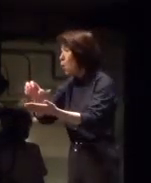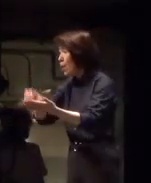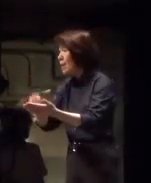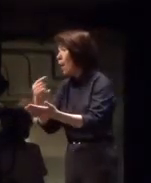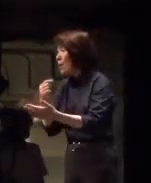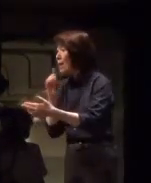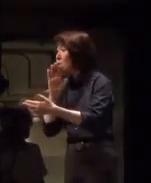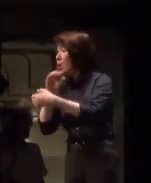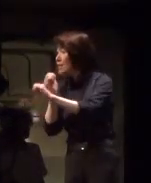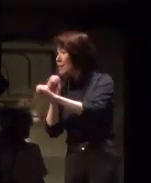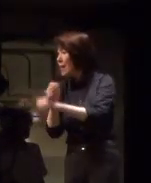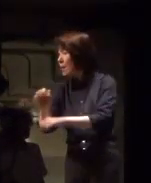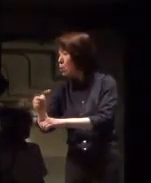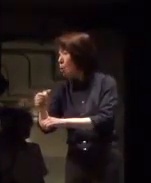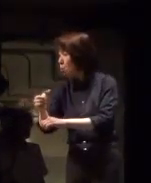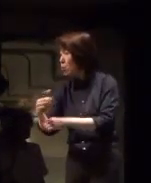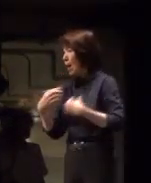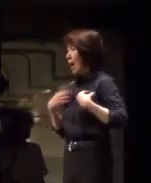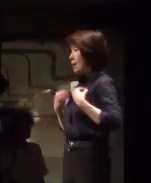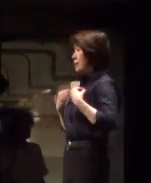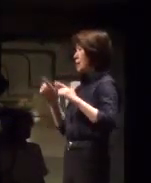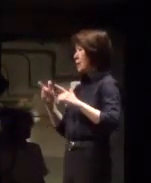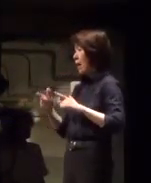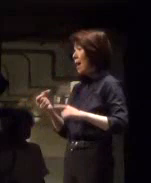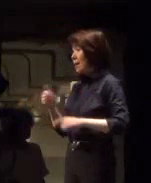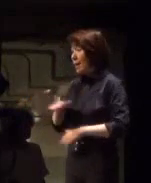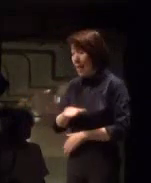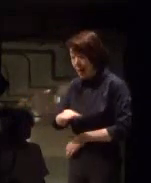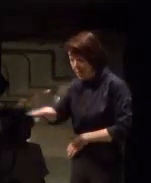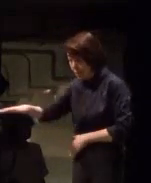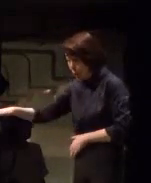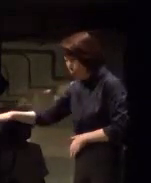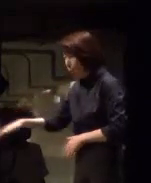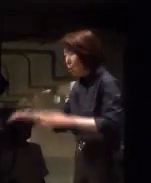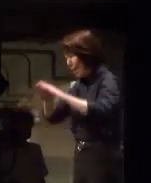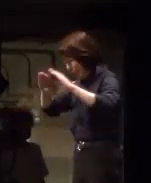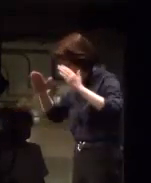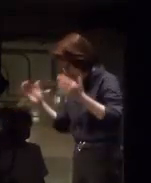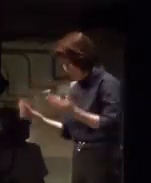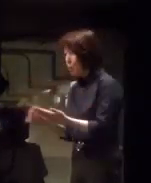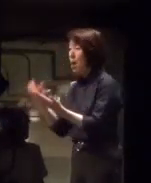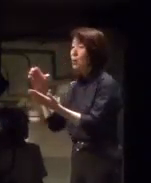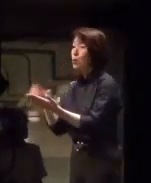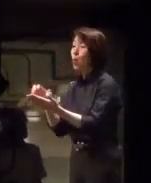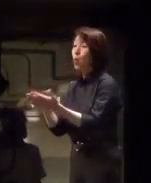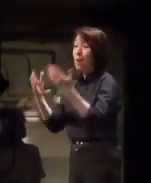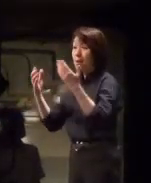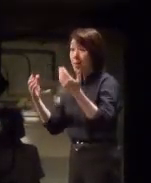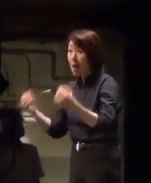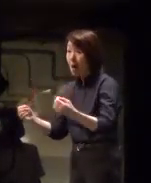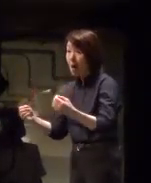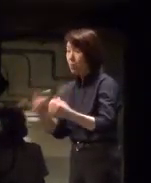の実験器ではない、大地そのものが全部汚れてしまったと言っているのです。